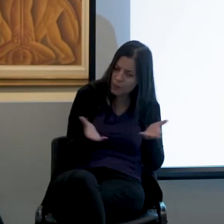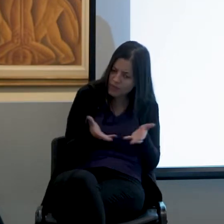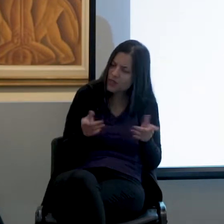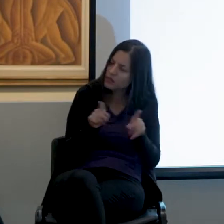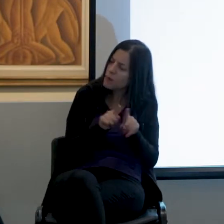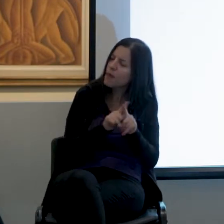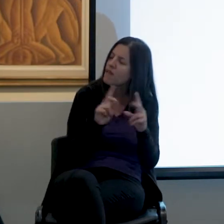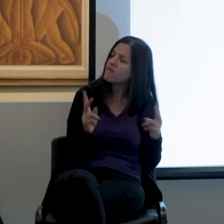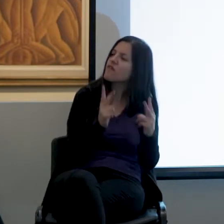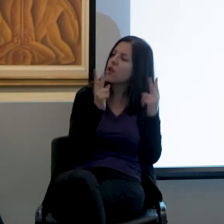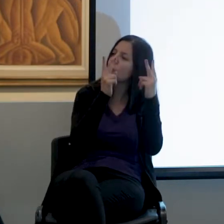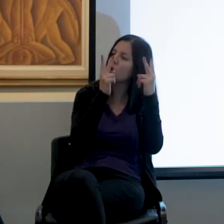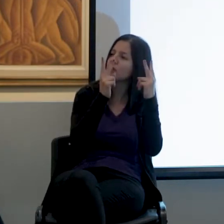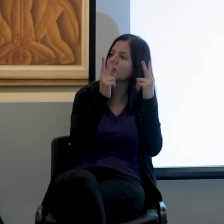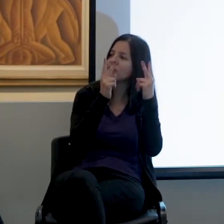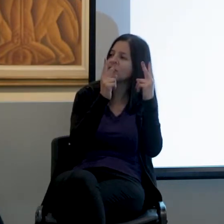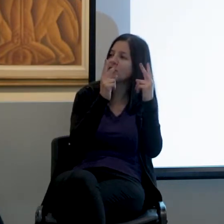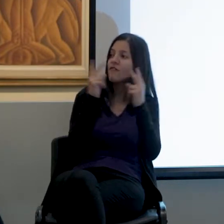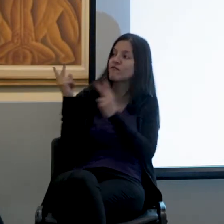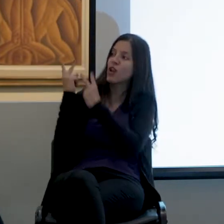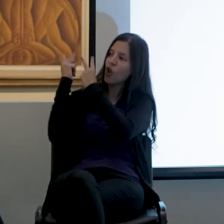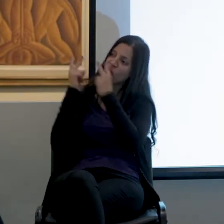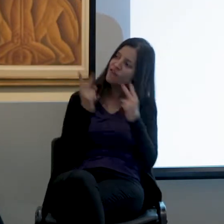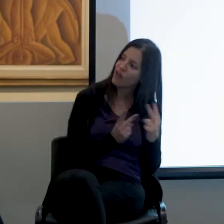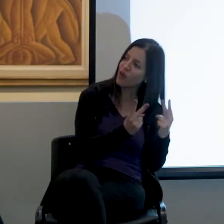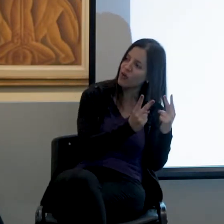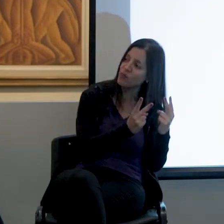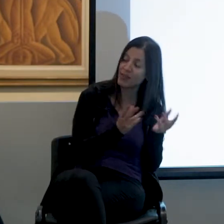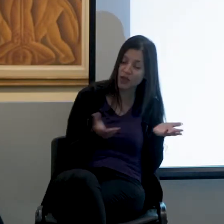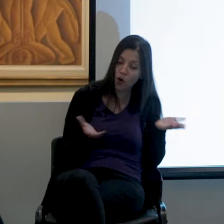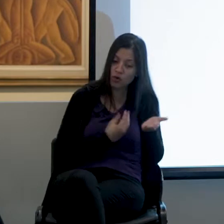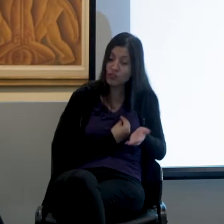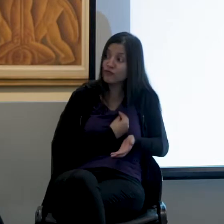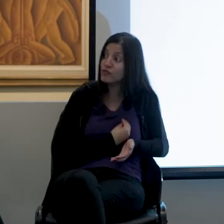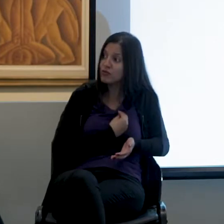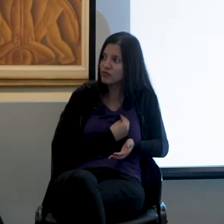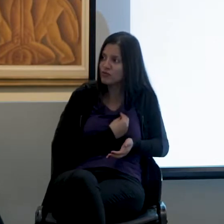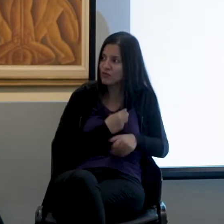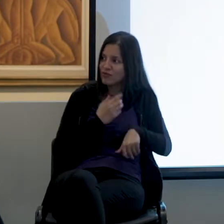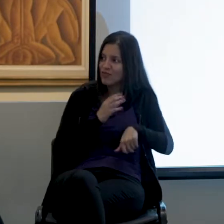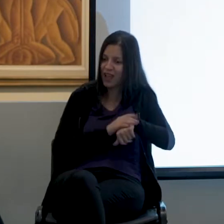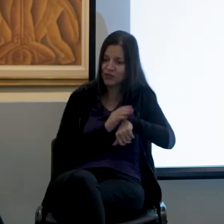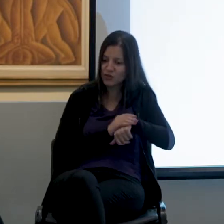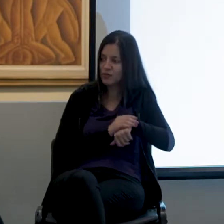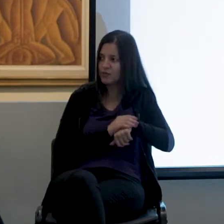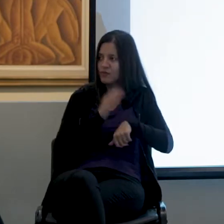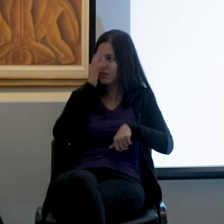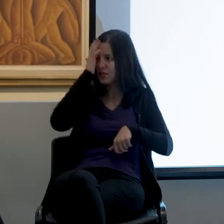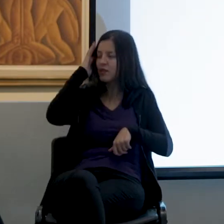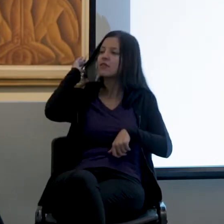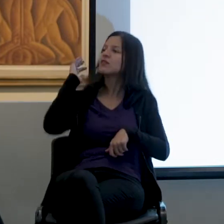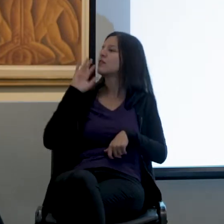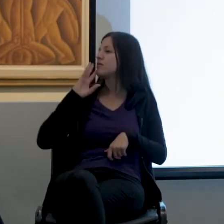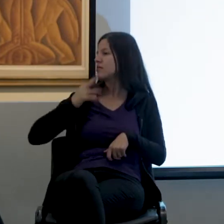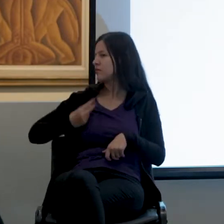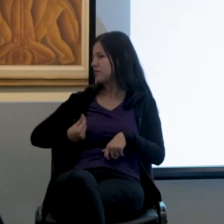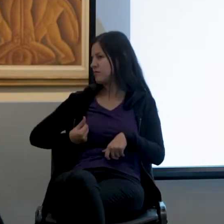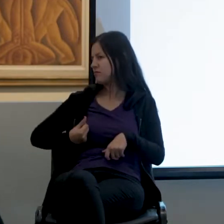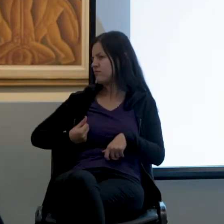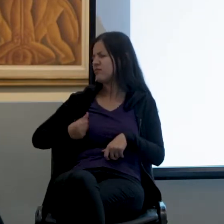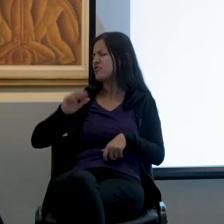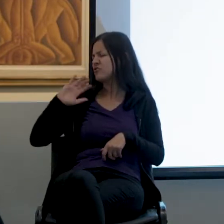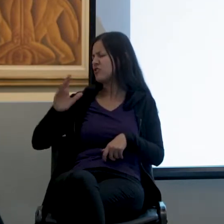do presente. Ainda não é clássico. Mas o artista presente, né? O autor presente. Não Leonardo da Vinci. Esse aí, os historiadores fazem